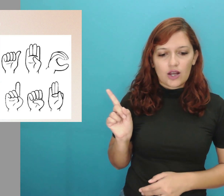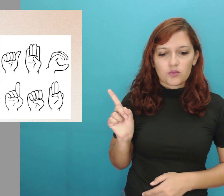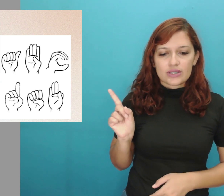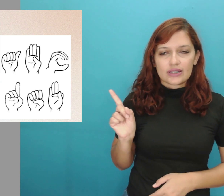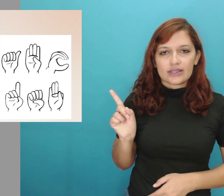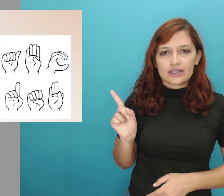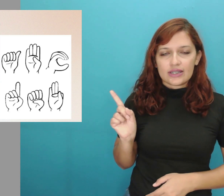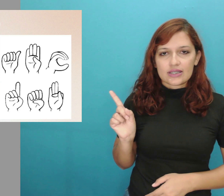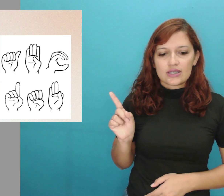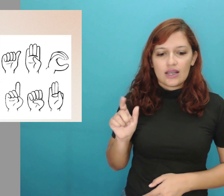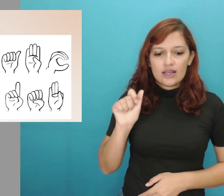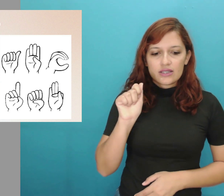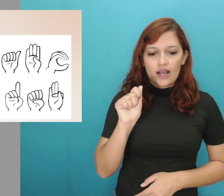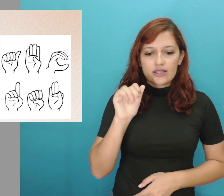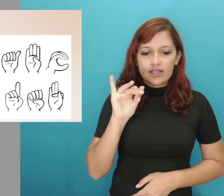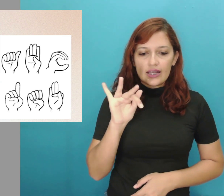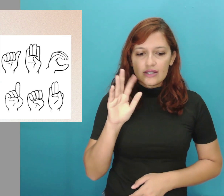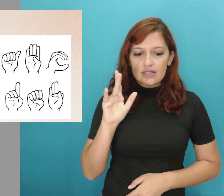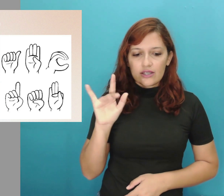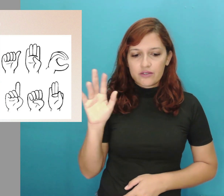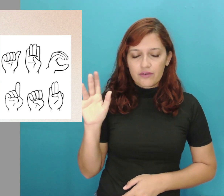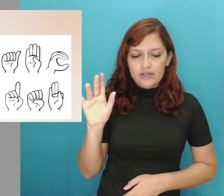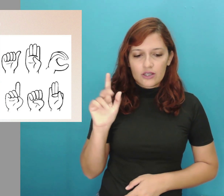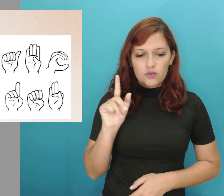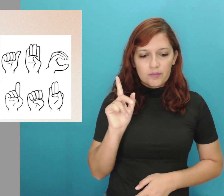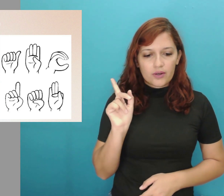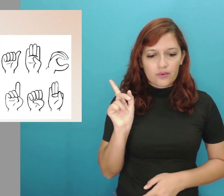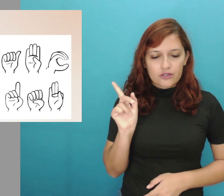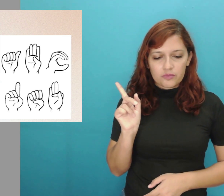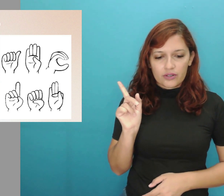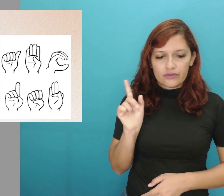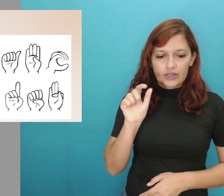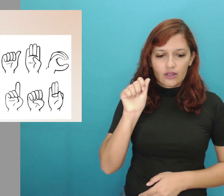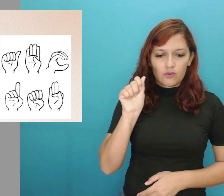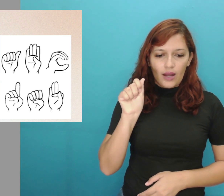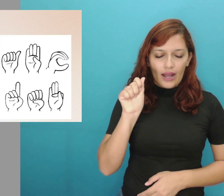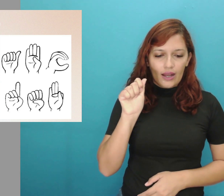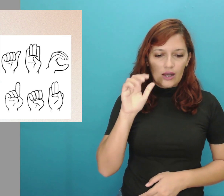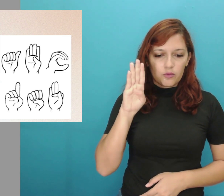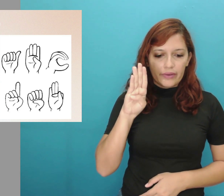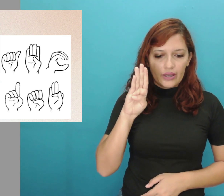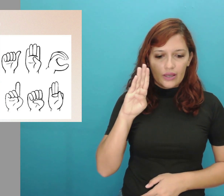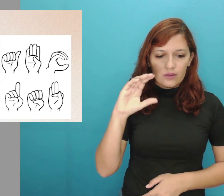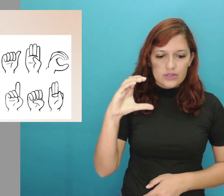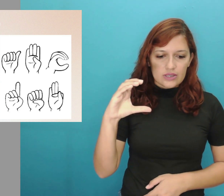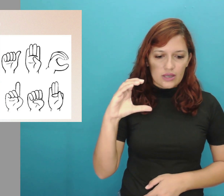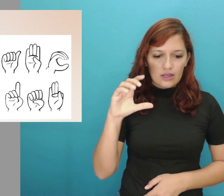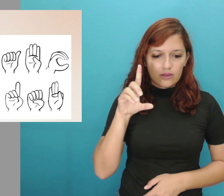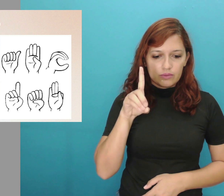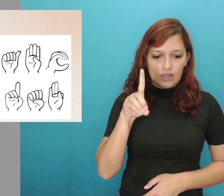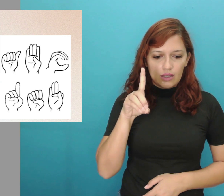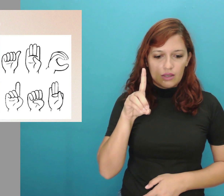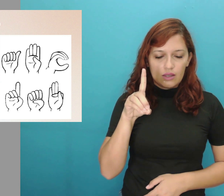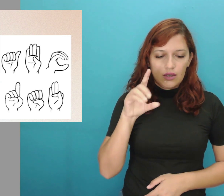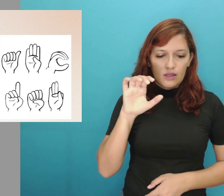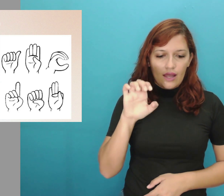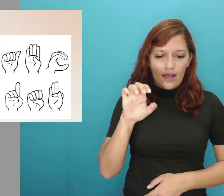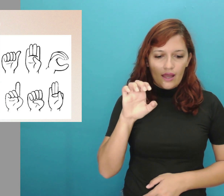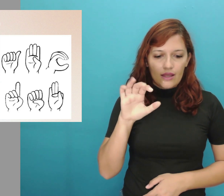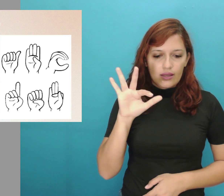algumas letrinhas, são as letras que a gente vai fazendo com a mão. A gente pode ver aqui ó, o A, o B, o C, o D, E